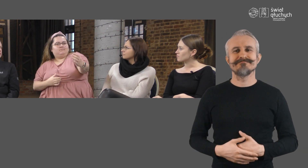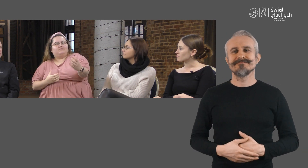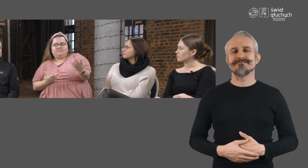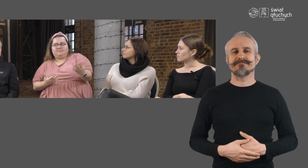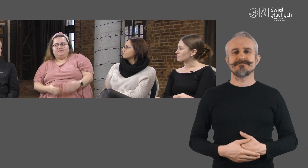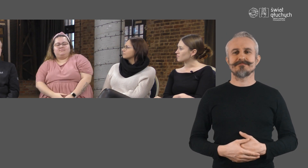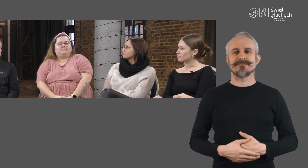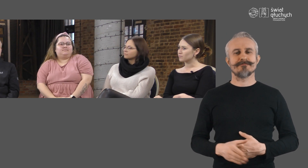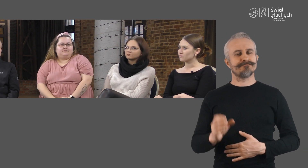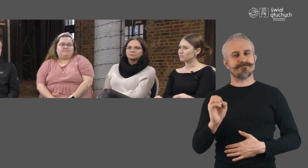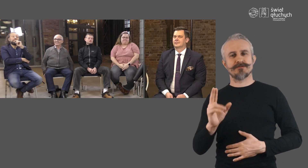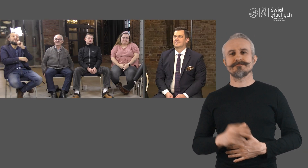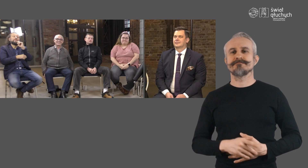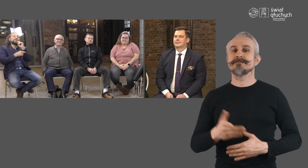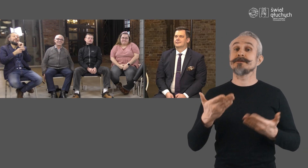Wyobraźcie sobie, zamienimy się.